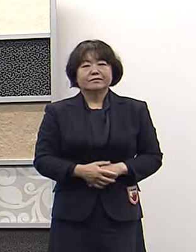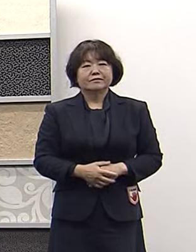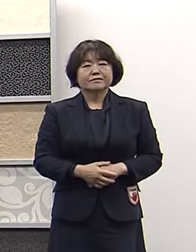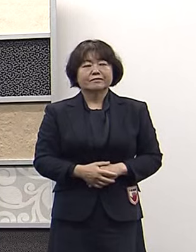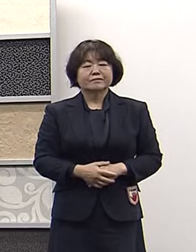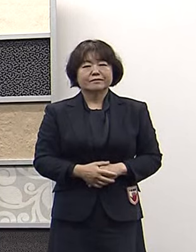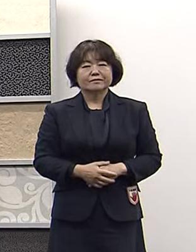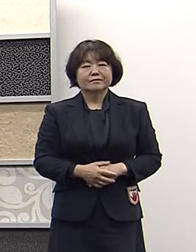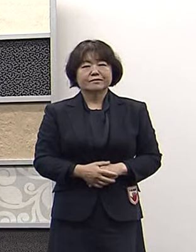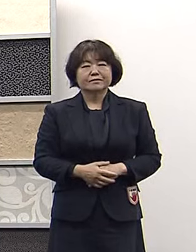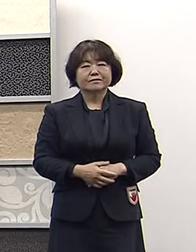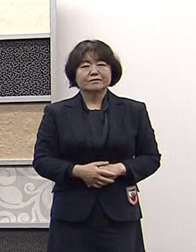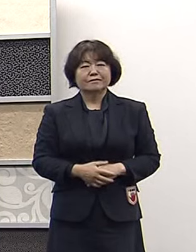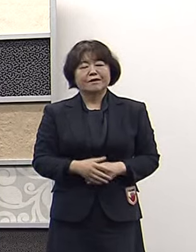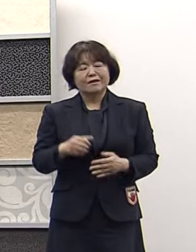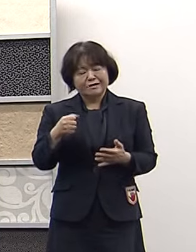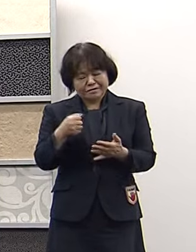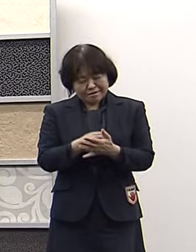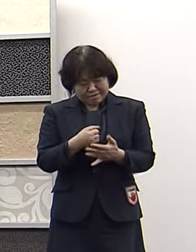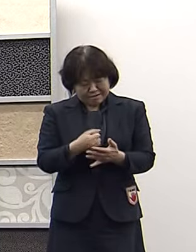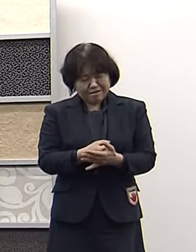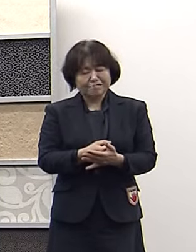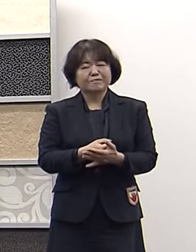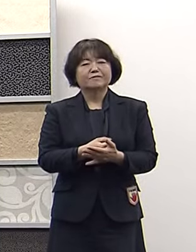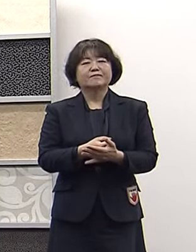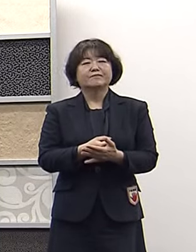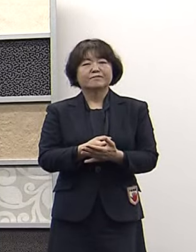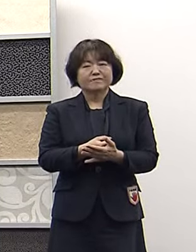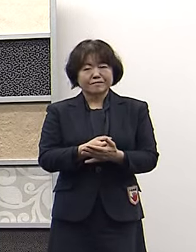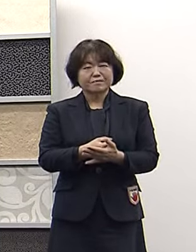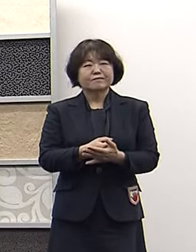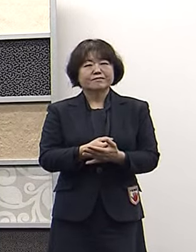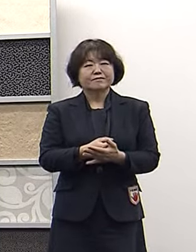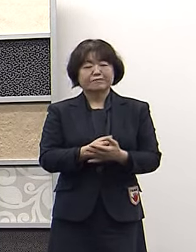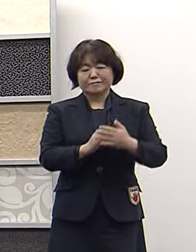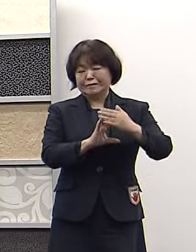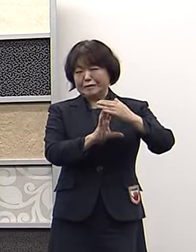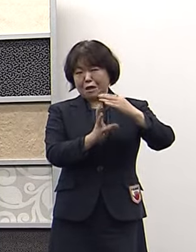まあ、いずれにしても大変残念に思いますし、まあまあ、少なくとも私ども山